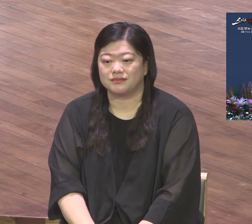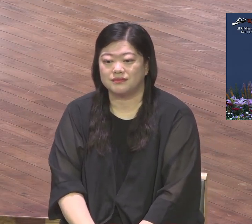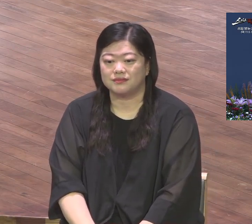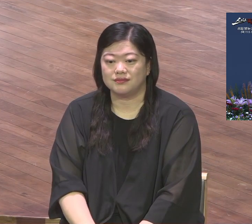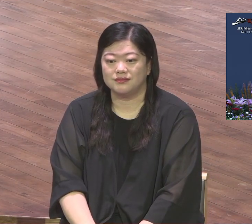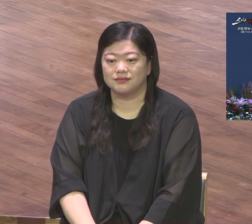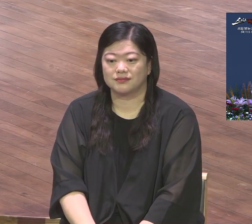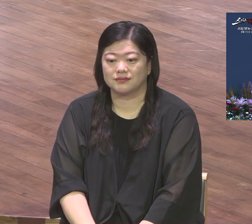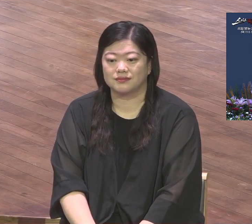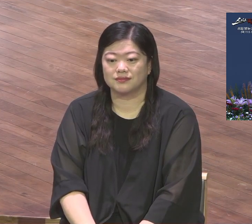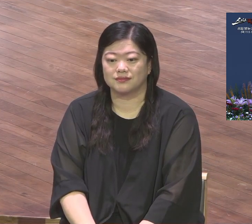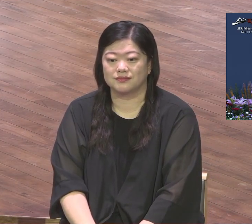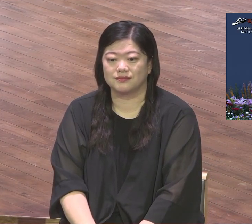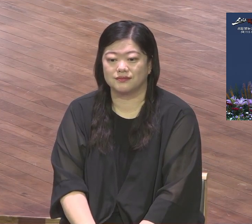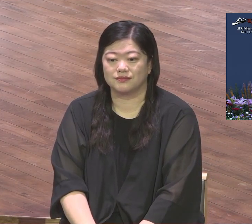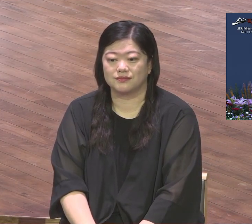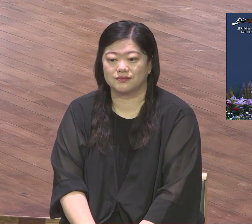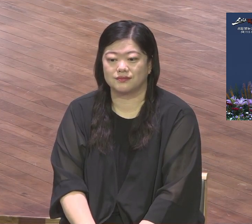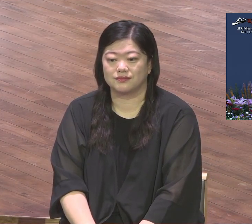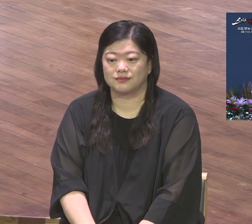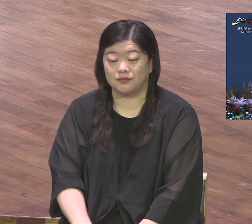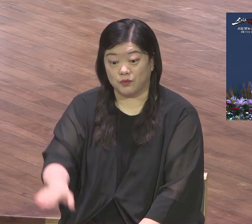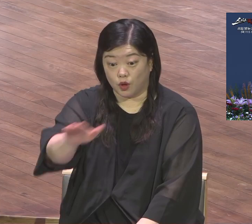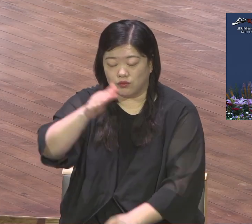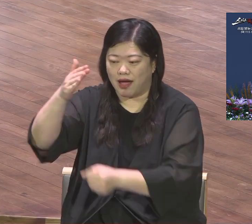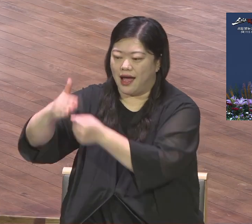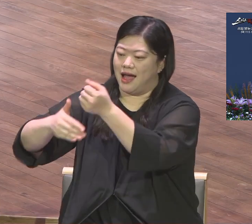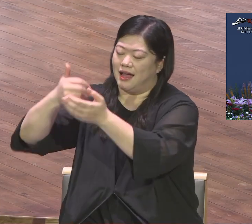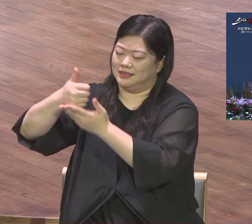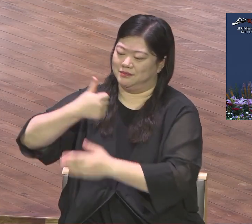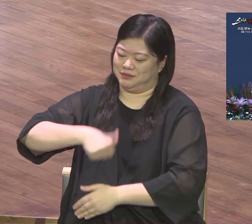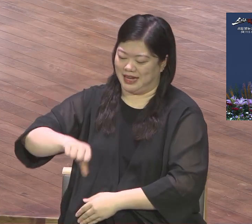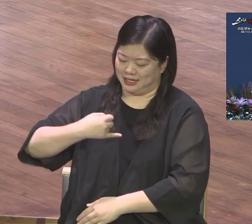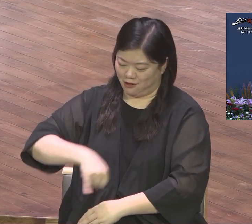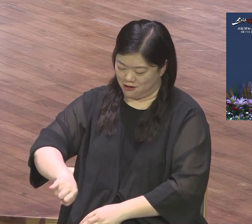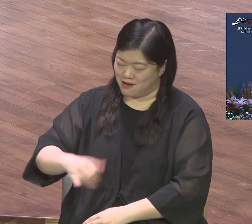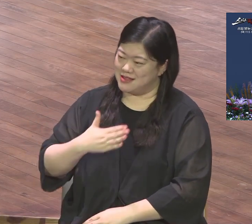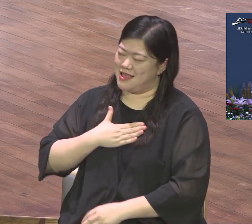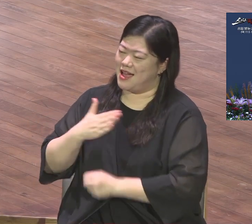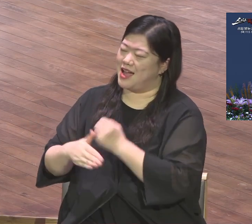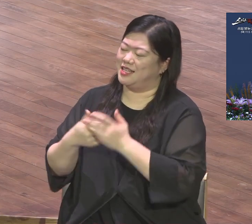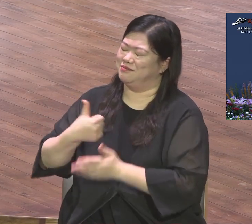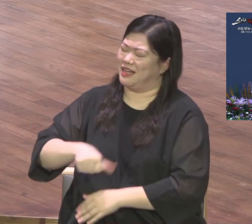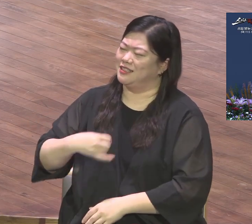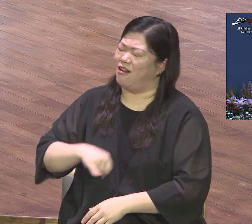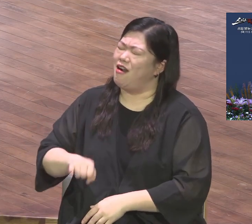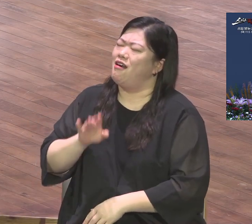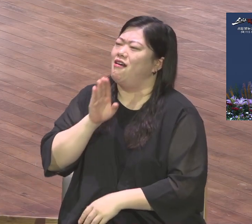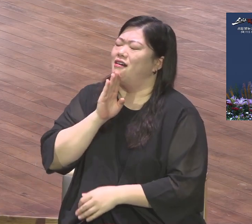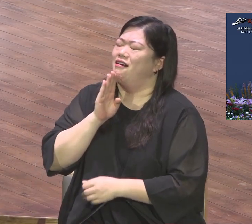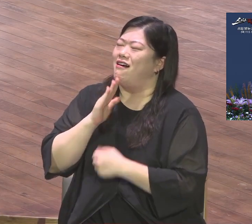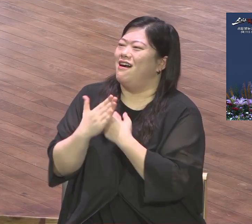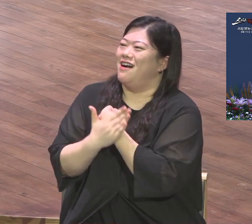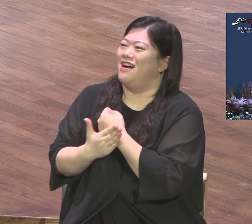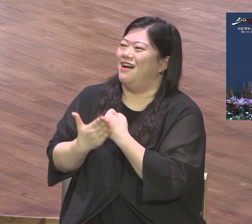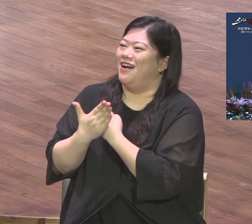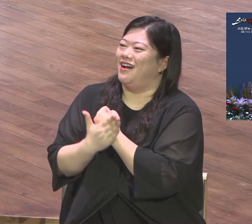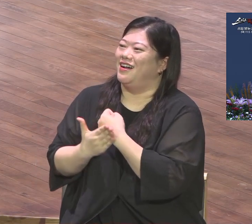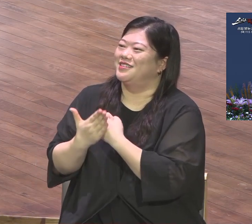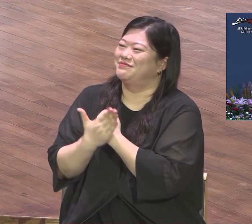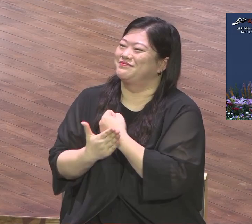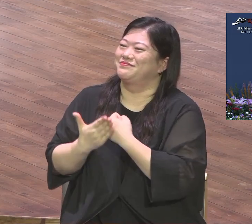이런 하나님의 자녀로서의 이 은혜를 깨닫고 살면요, 살맛이 나요.